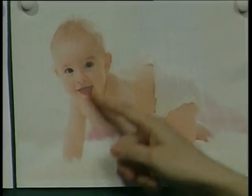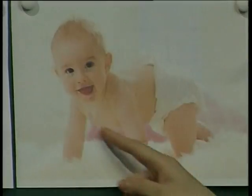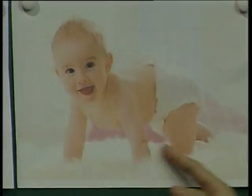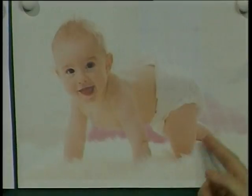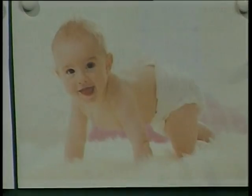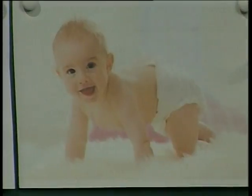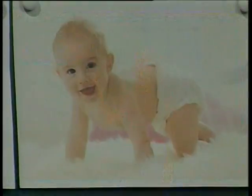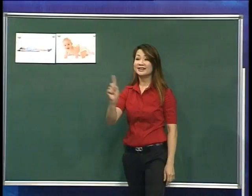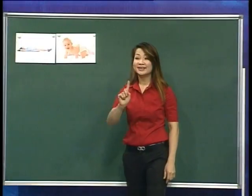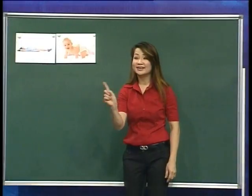Hành động này là gì nhỉ